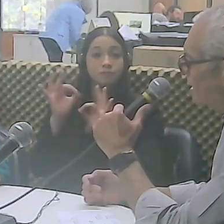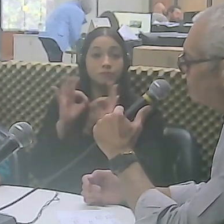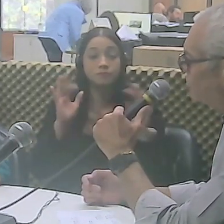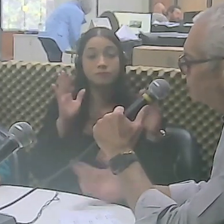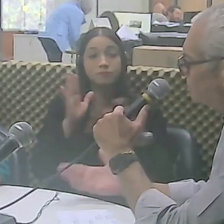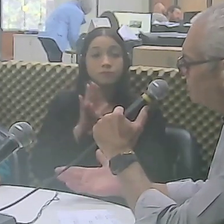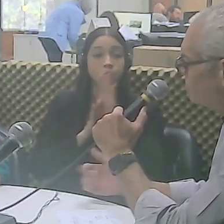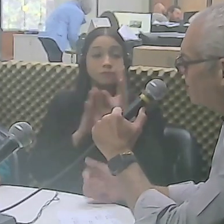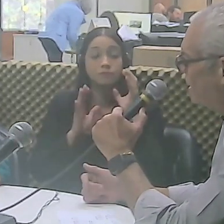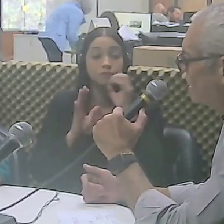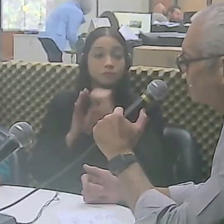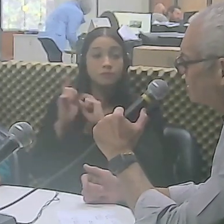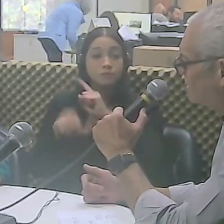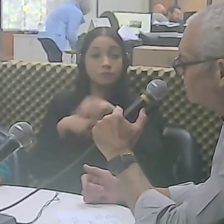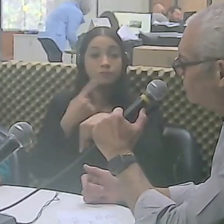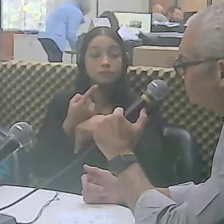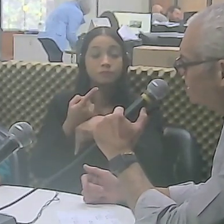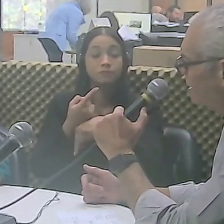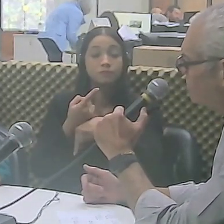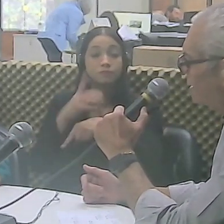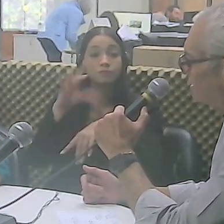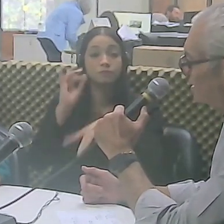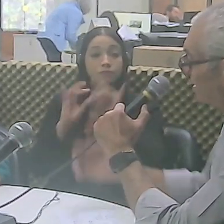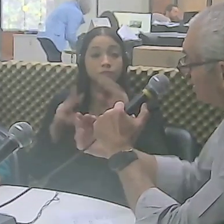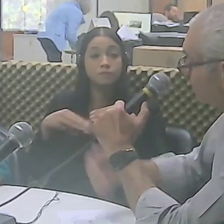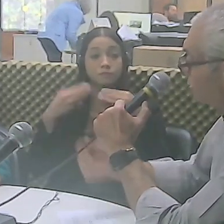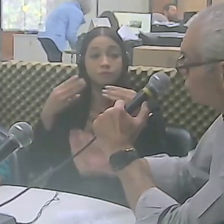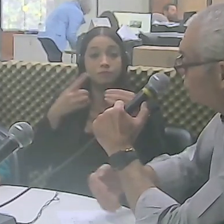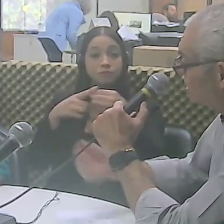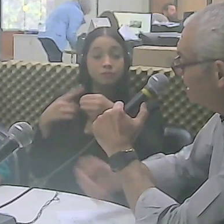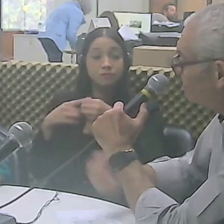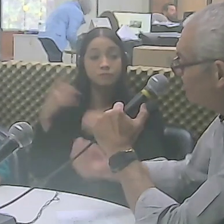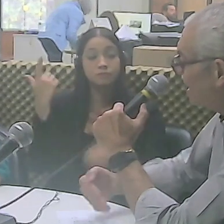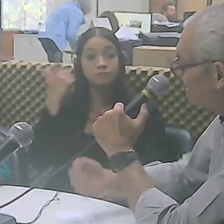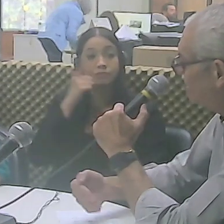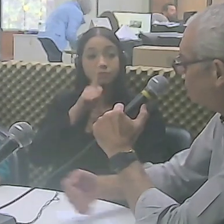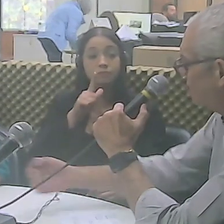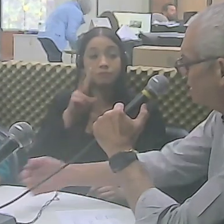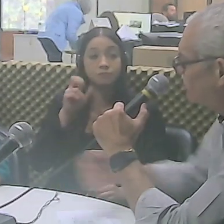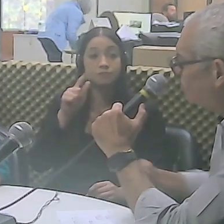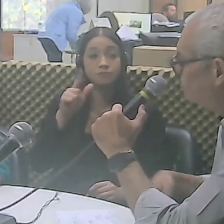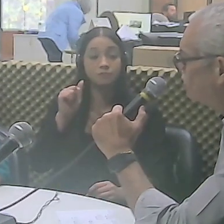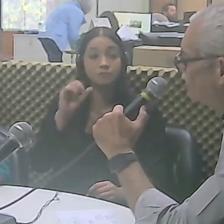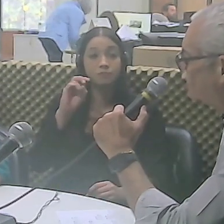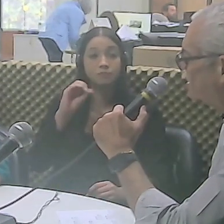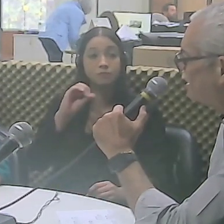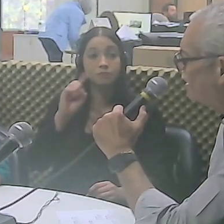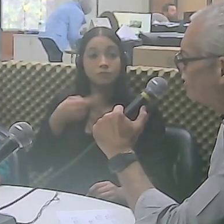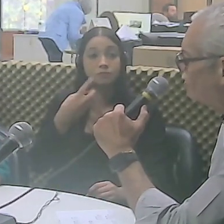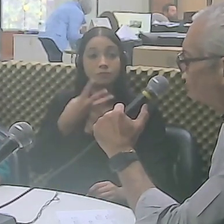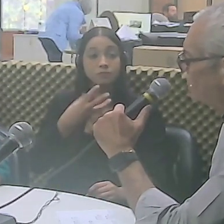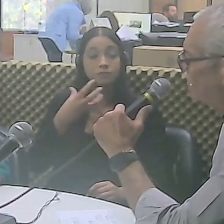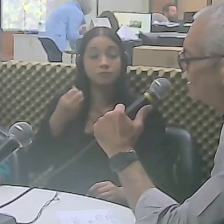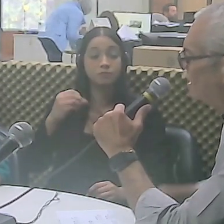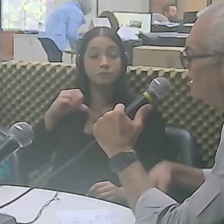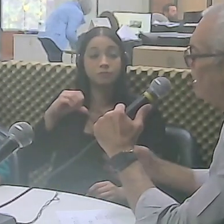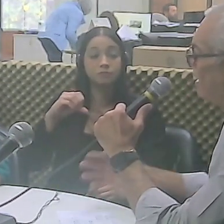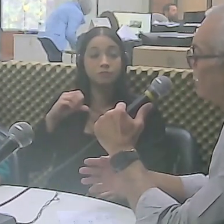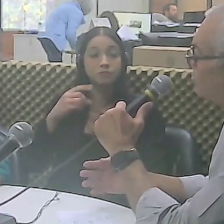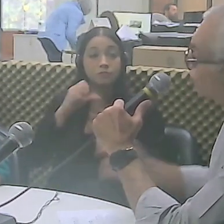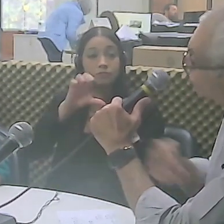o mais rápido possível para a hierarquização do Ministério das Cidades, para que a gente consiga vaga dentro dessas 9.939